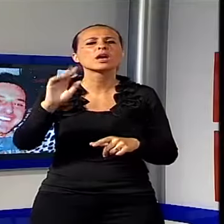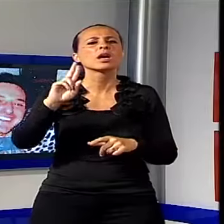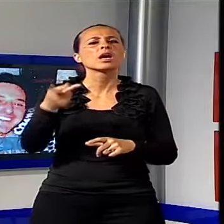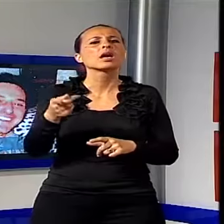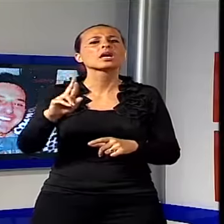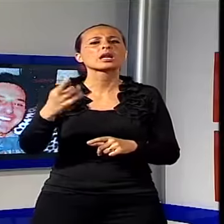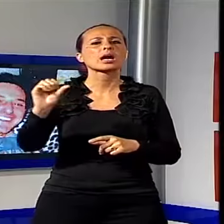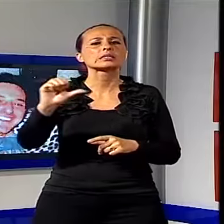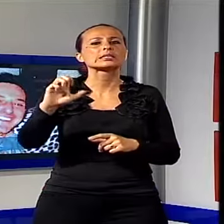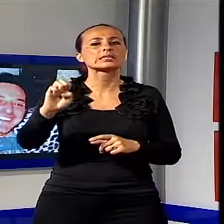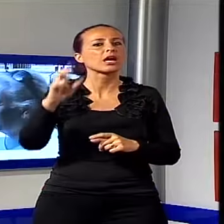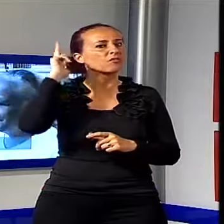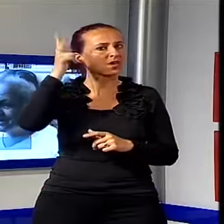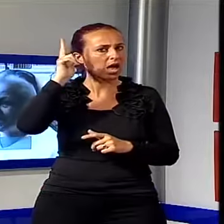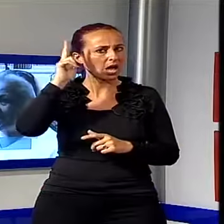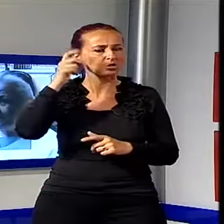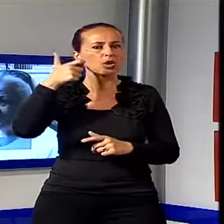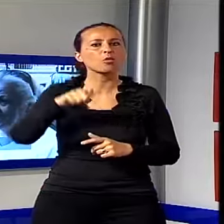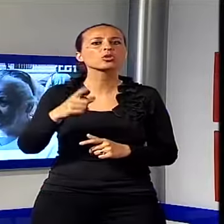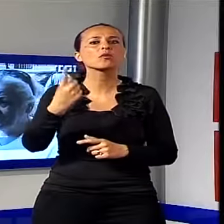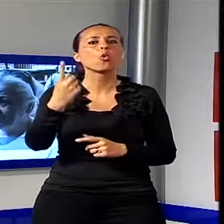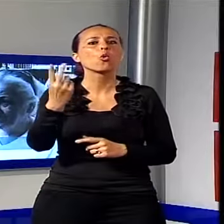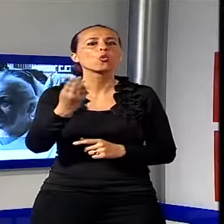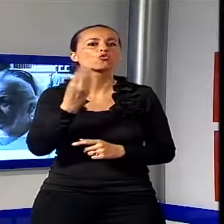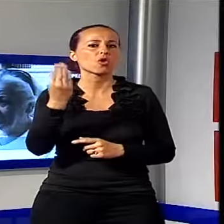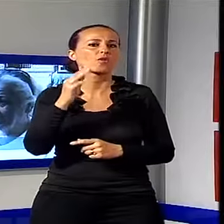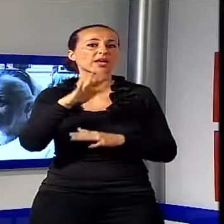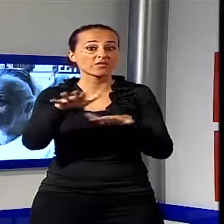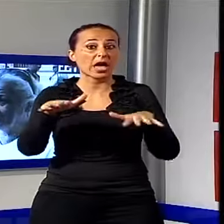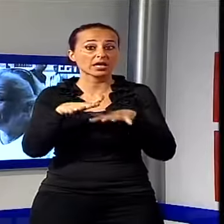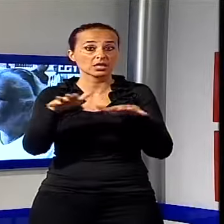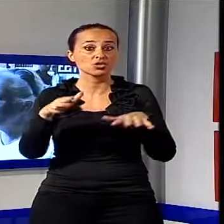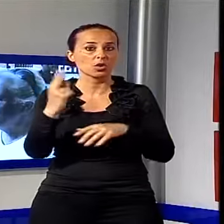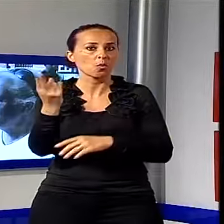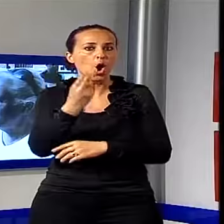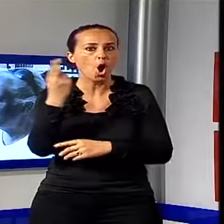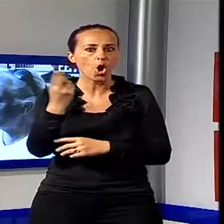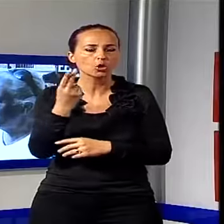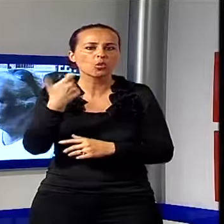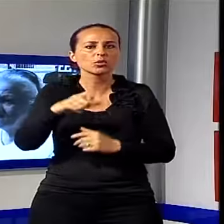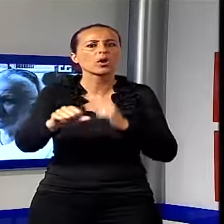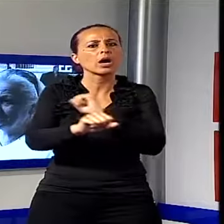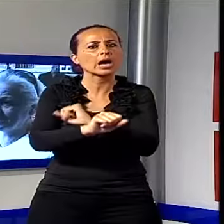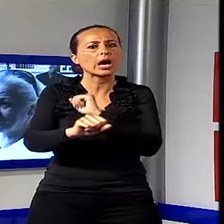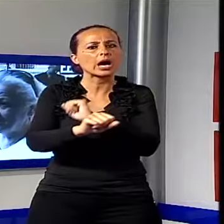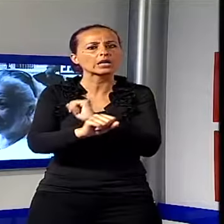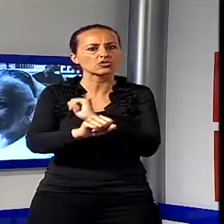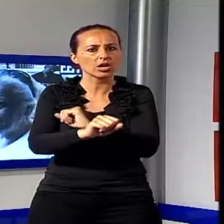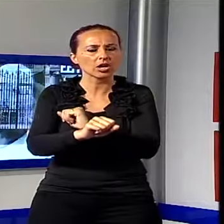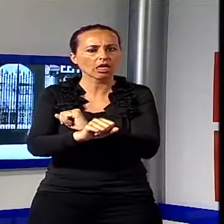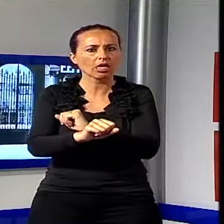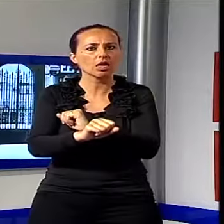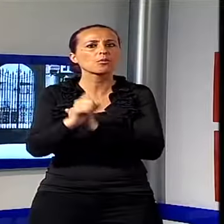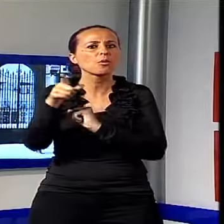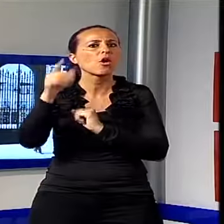in seguito alla morte del giovane via Regino Daniele Franceschi che era detenuto nella carcere francese, è avvenuta per cause misteriose